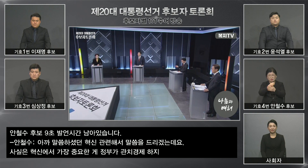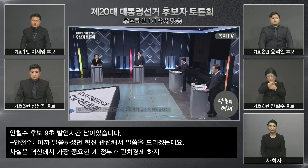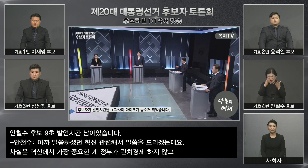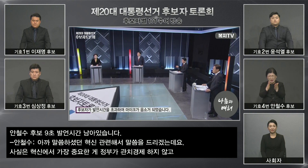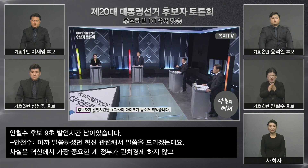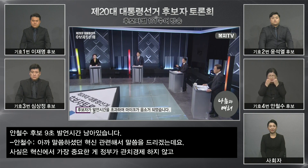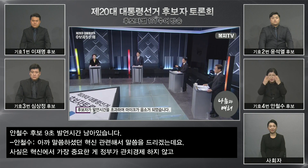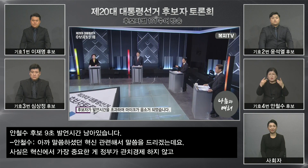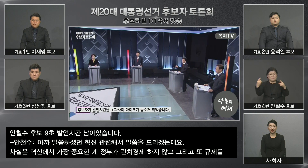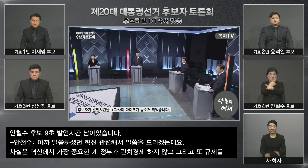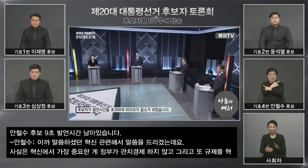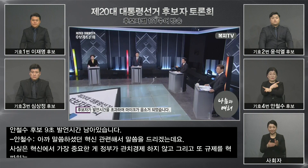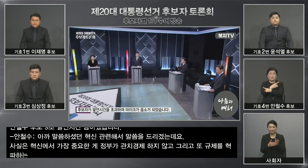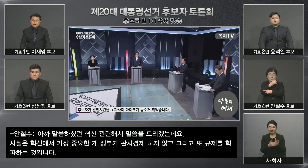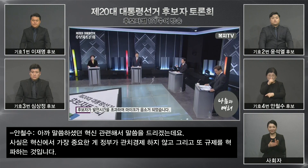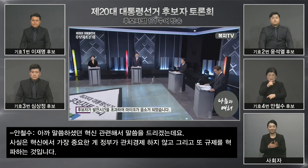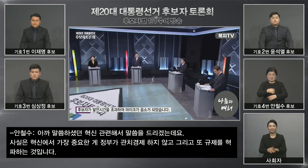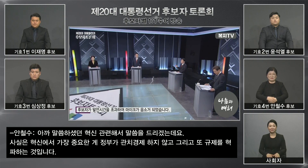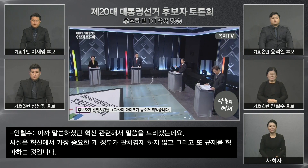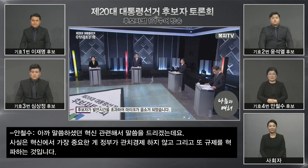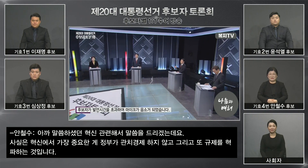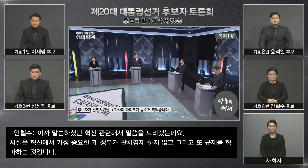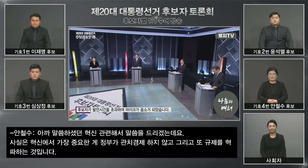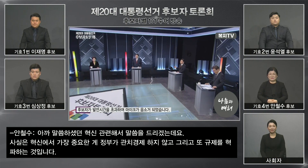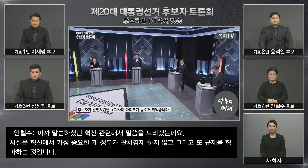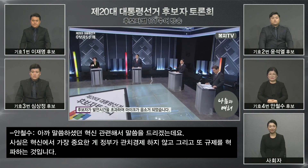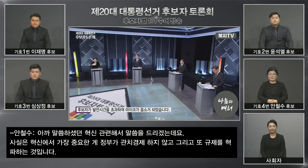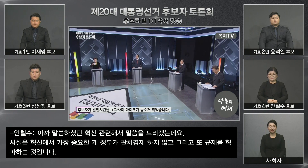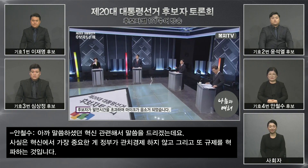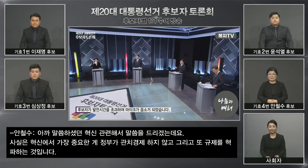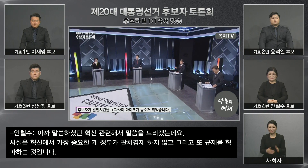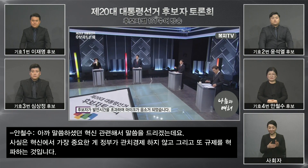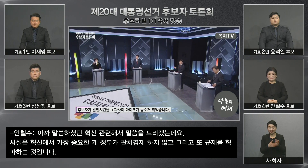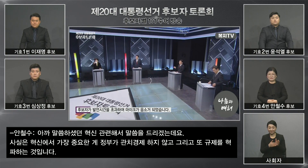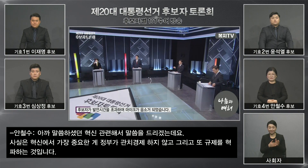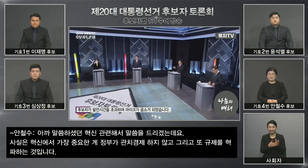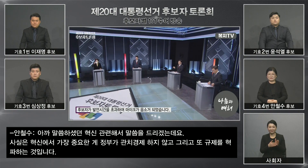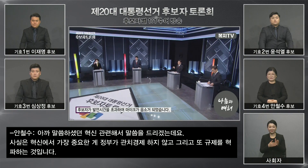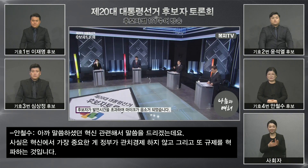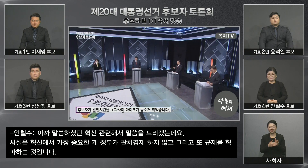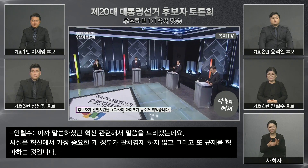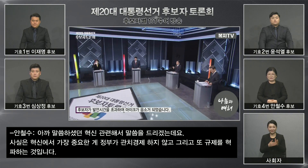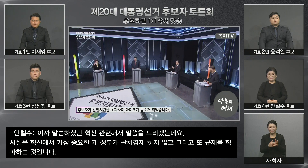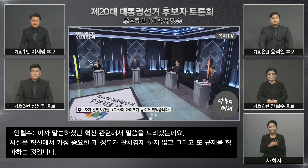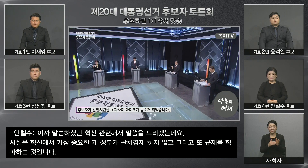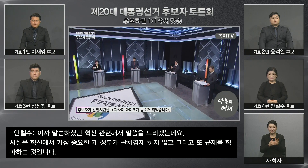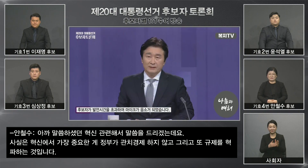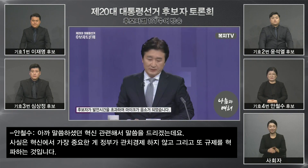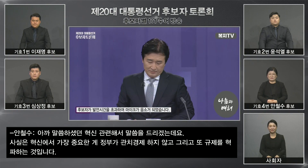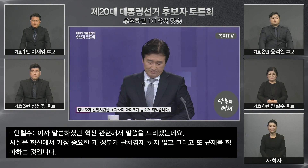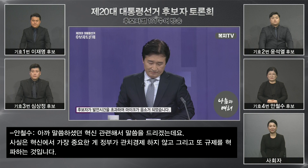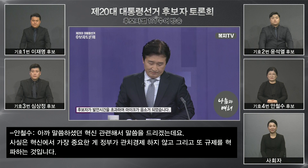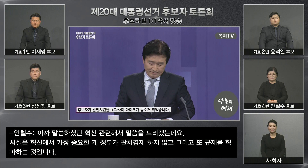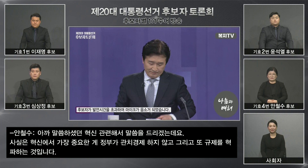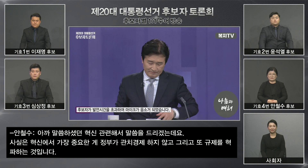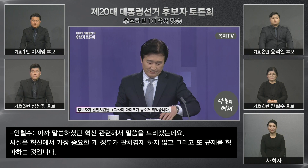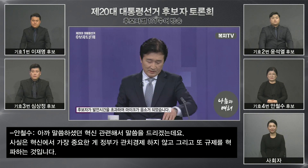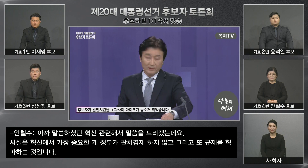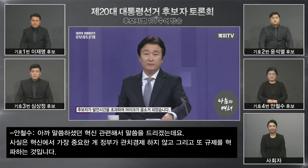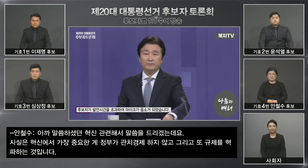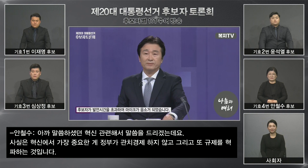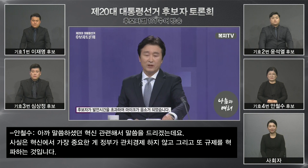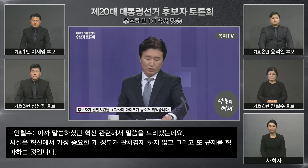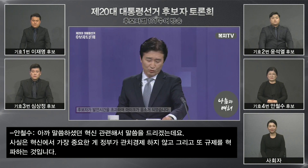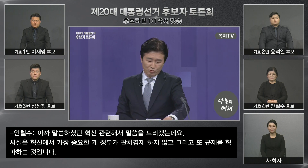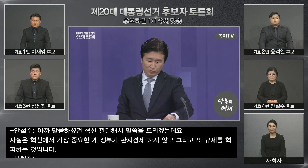아까 말씀하신 리쇼어링 때 그 말씀을 하지 않으셔서 역시 또 알겠습니다. 같은 문제점을 인식을 하지 못하고 계신 거